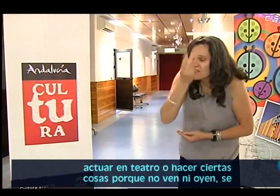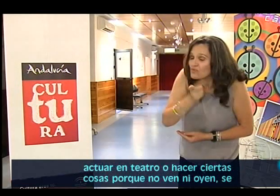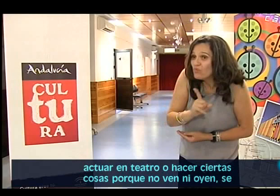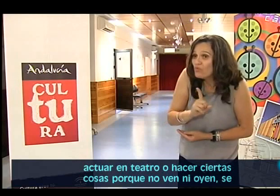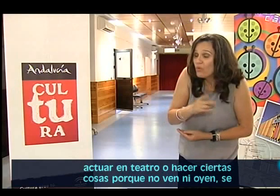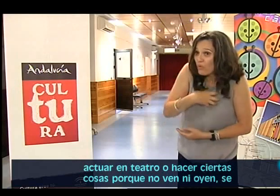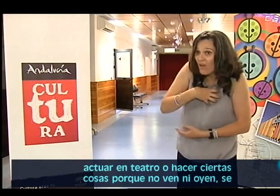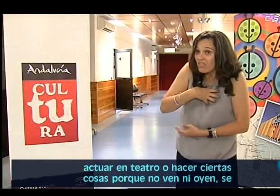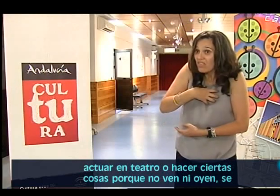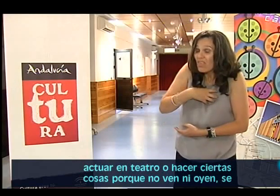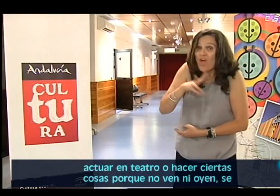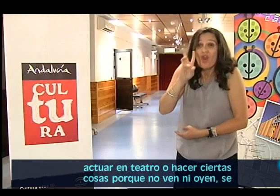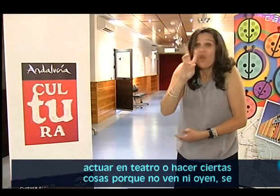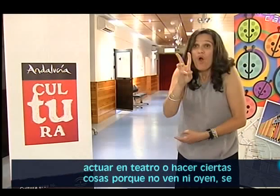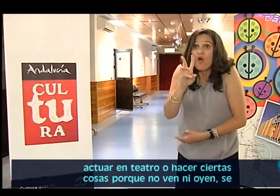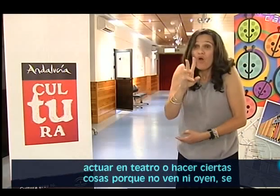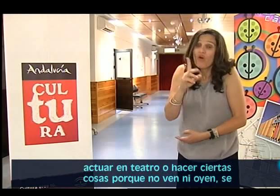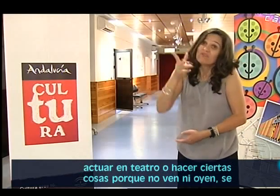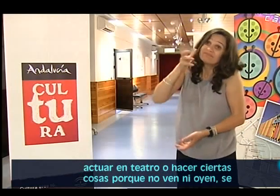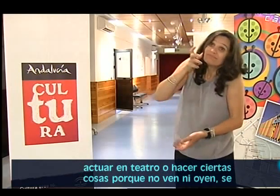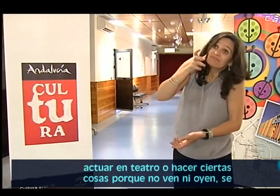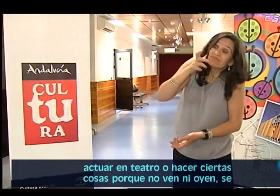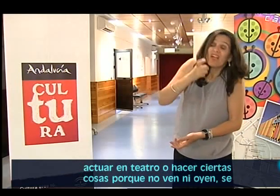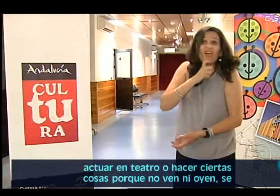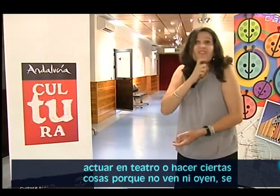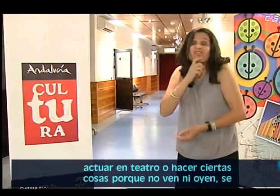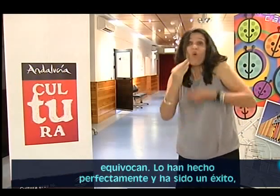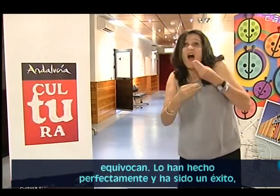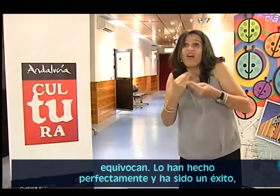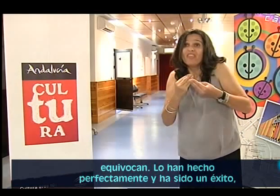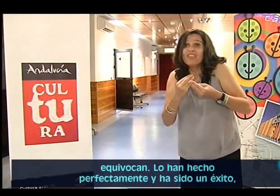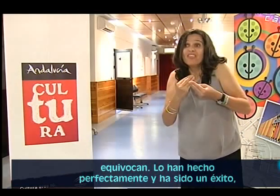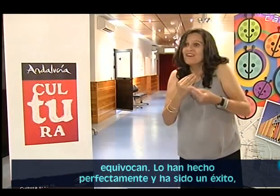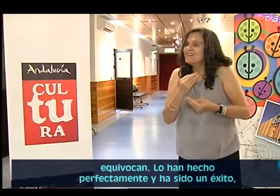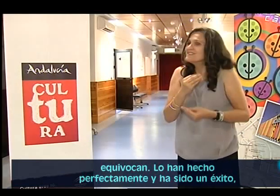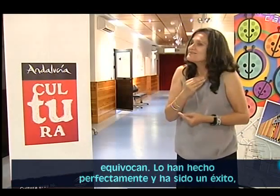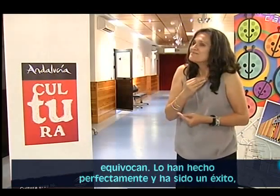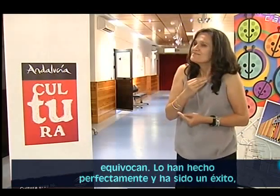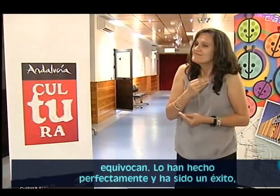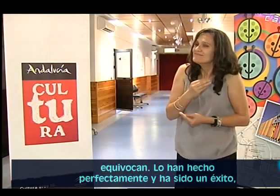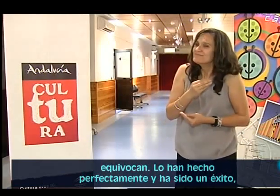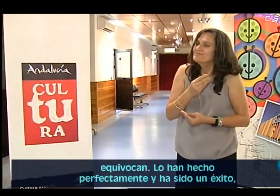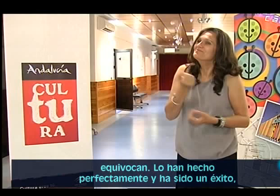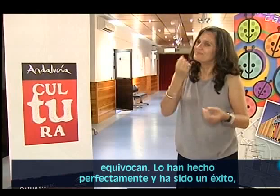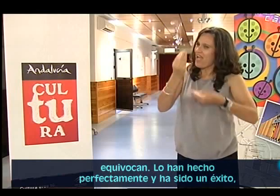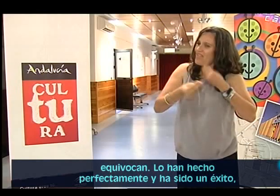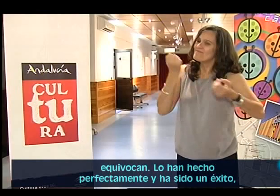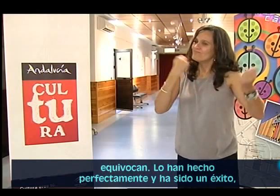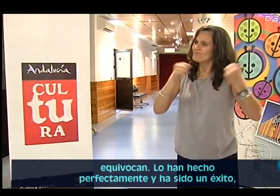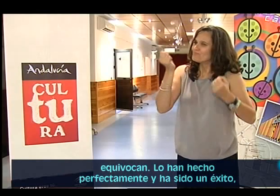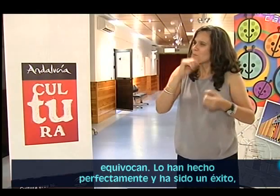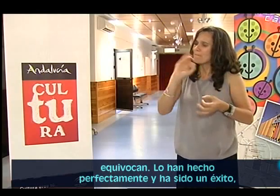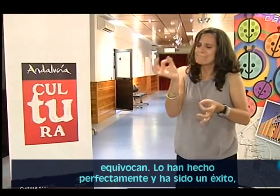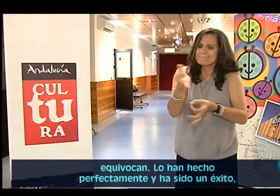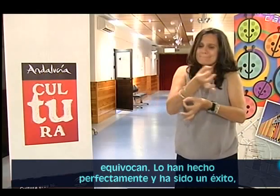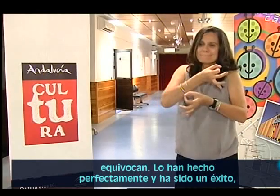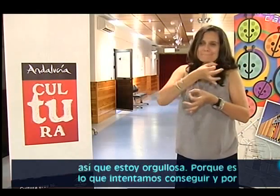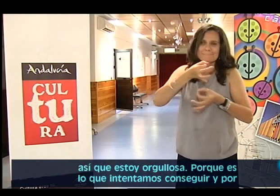teatro o hacer ciertas cosas porque no ven ni oyen, se equivocan. Lo han hecho perfectamente y ha sido un éxito, así que